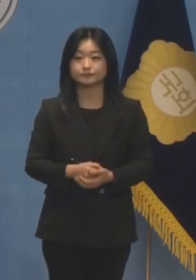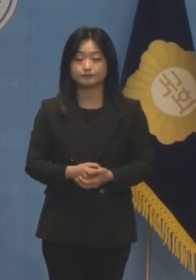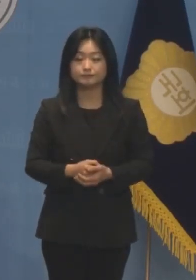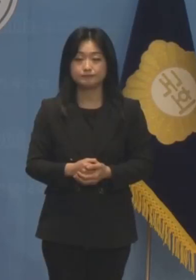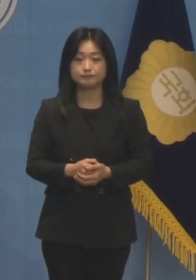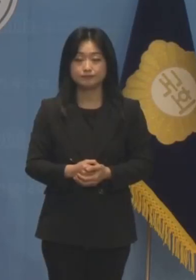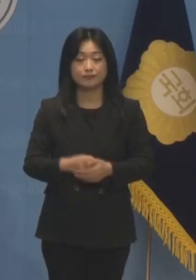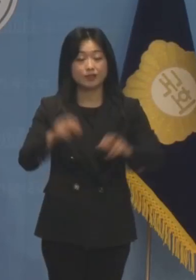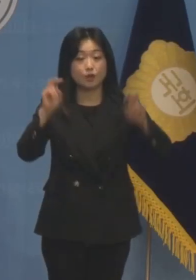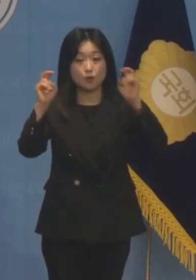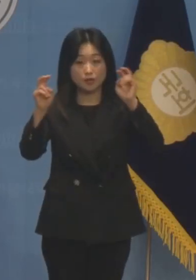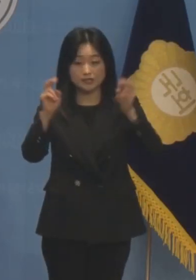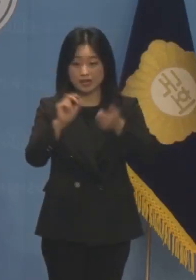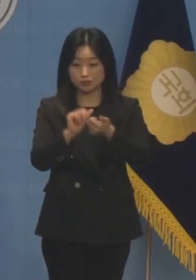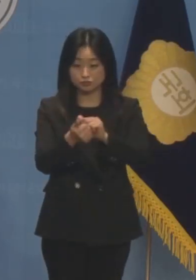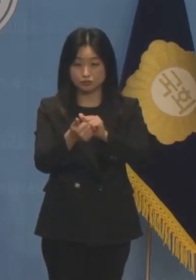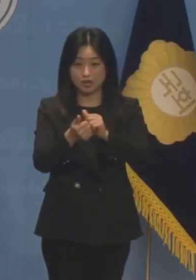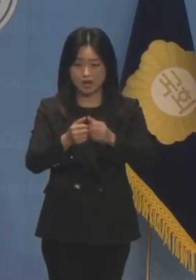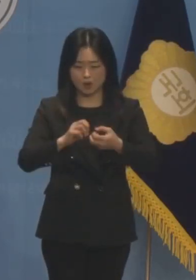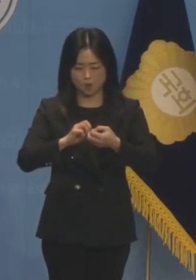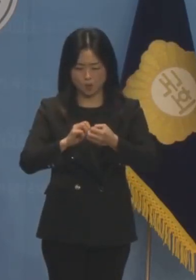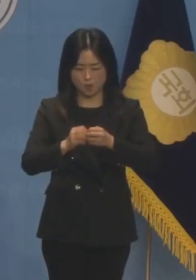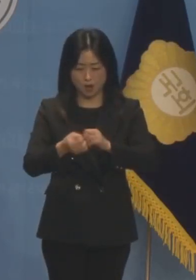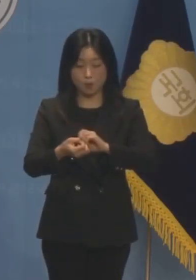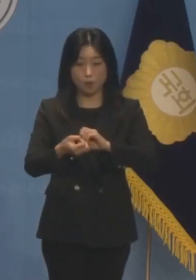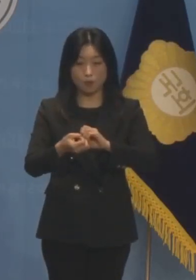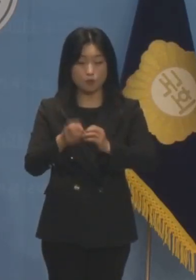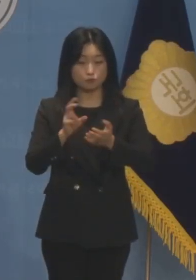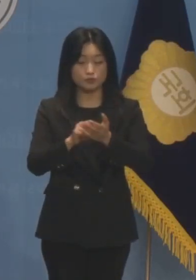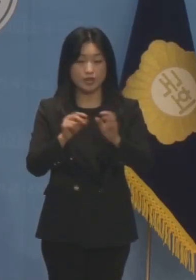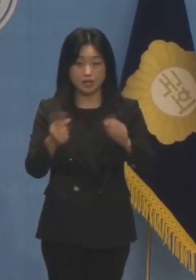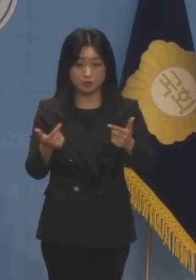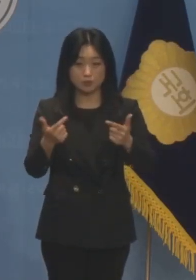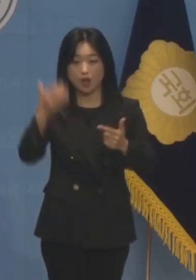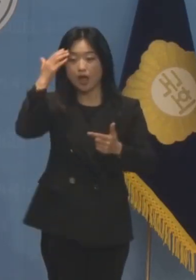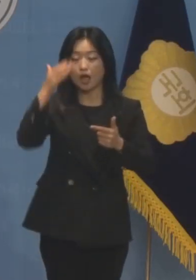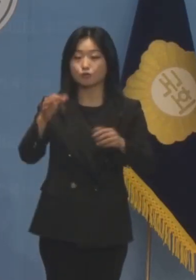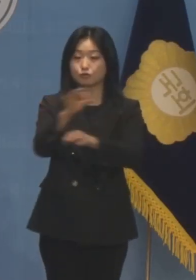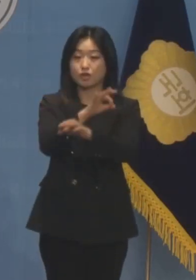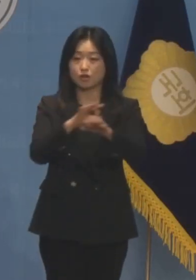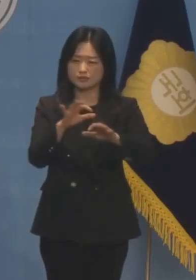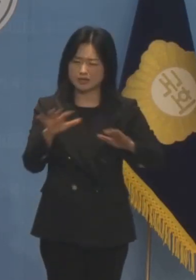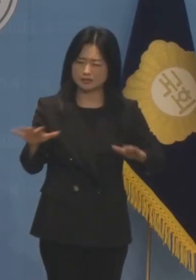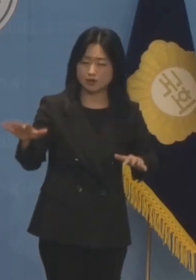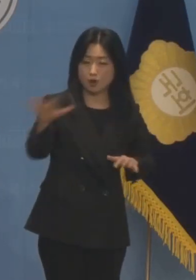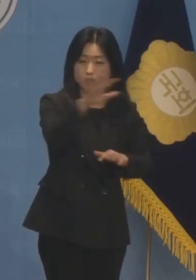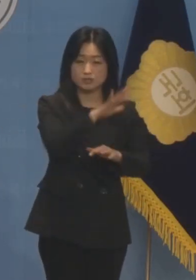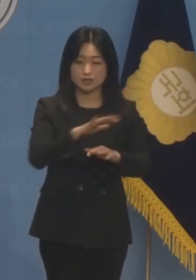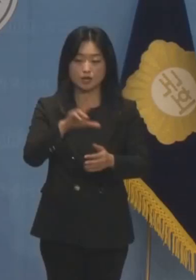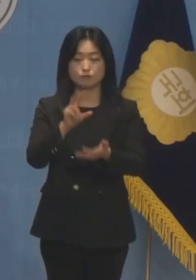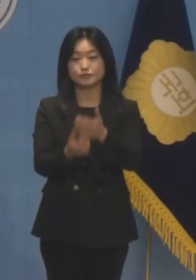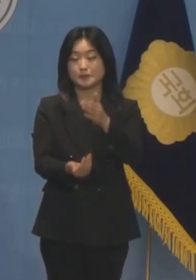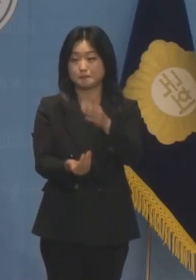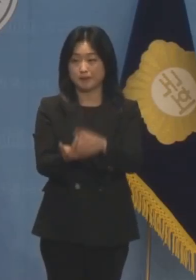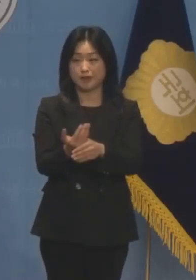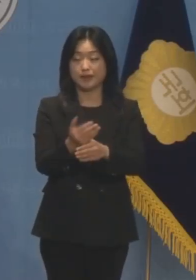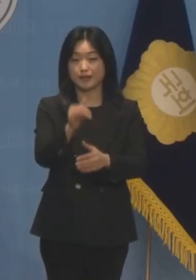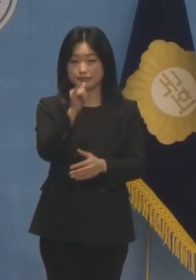특정 기업의 주가를 왜곡하는 데 그치지 않고 우리 경제 전체에 심각한 영향을 미치기 때문입니다.